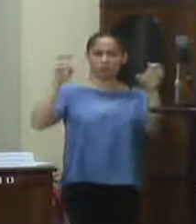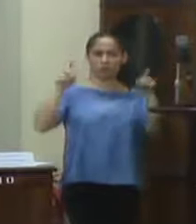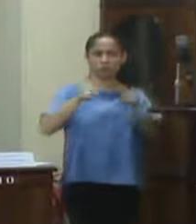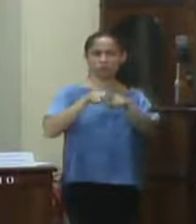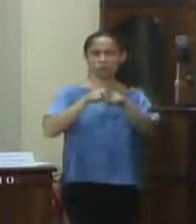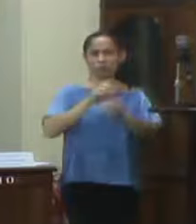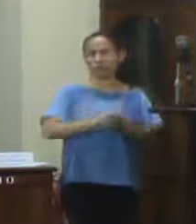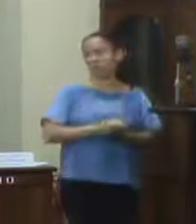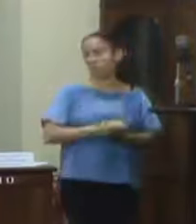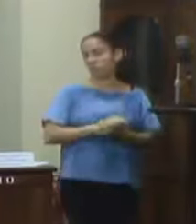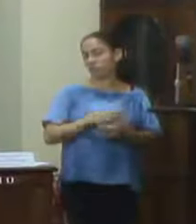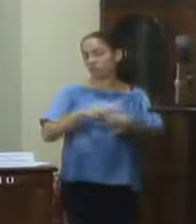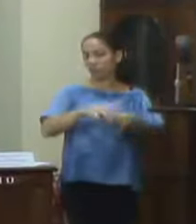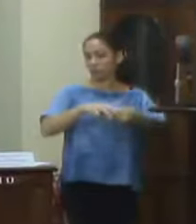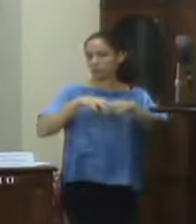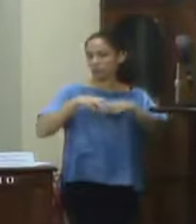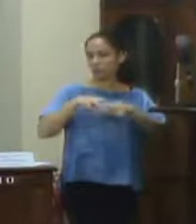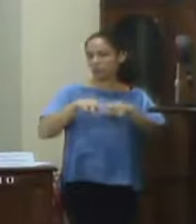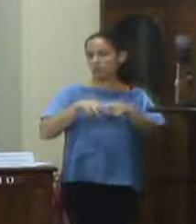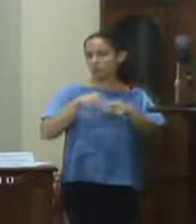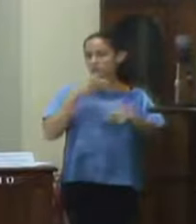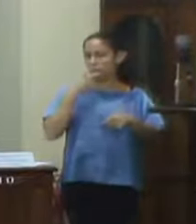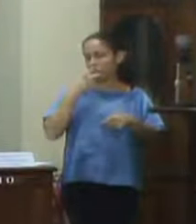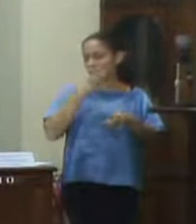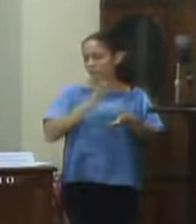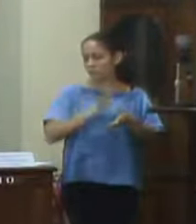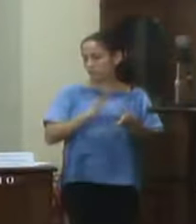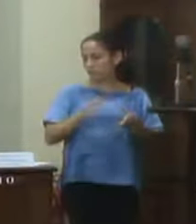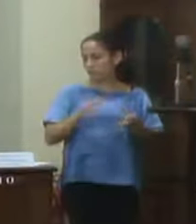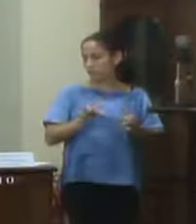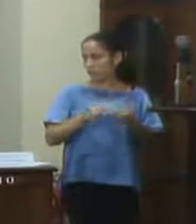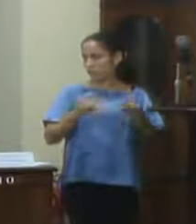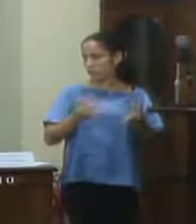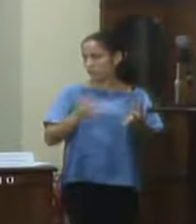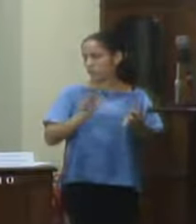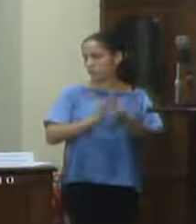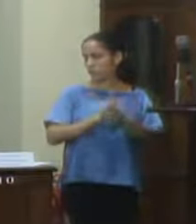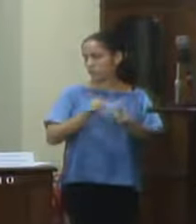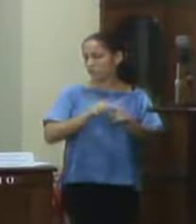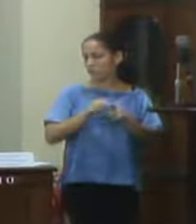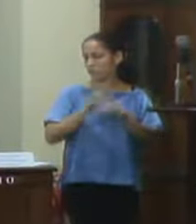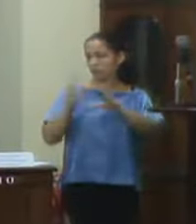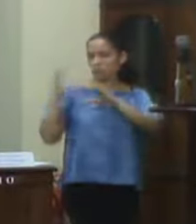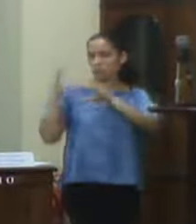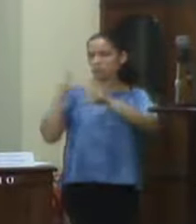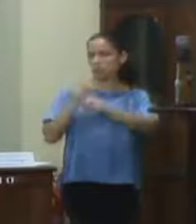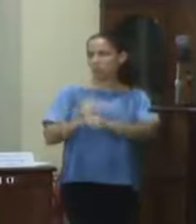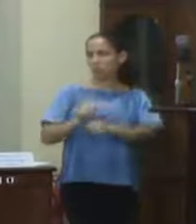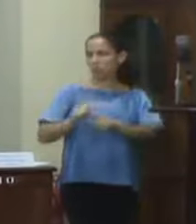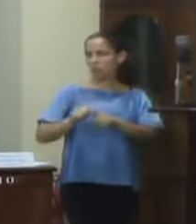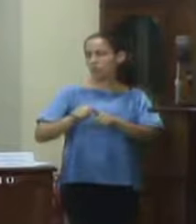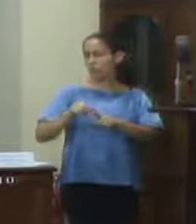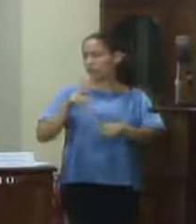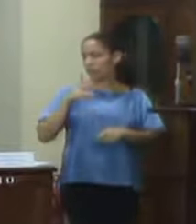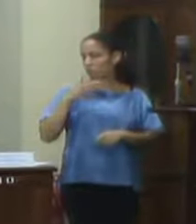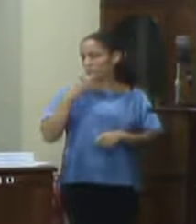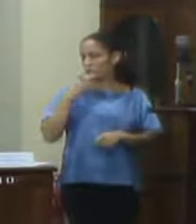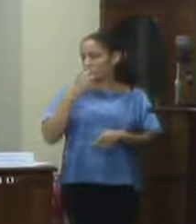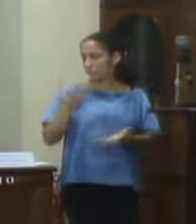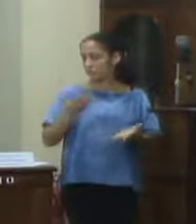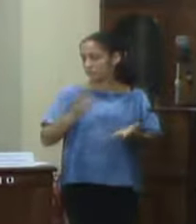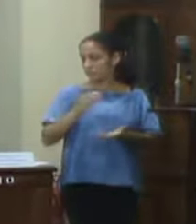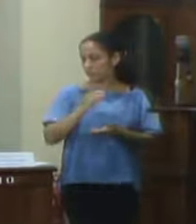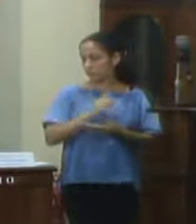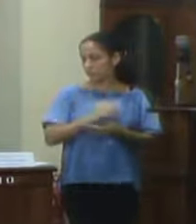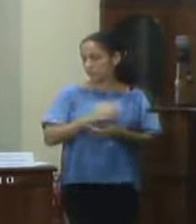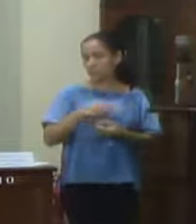edis. Isto posto e justificada, embora de modo sucinto, a pertinência da presente propositura e face ao seu